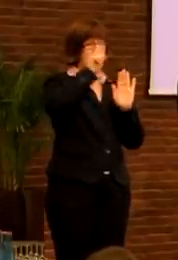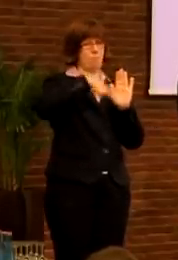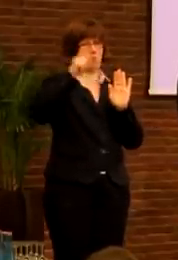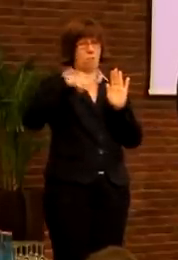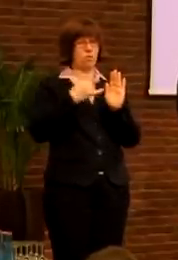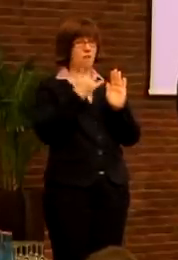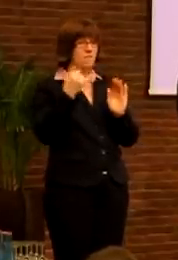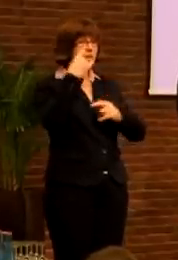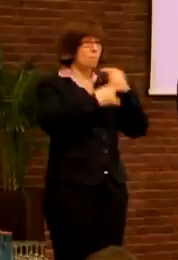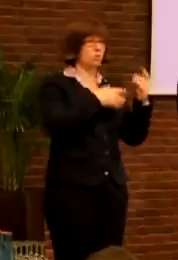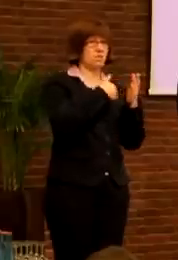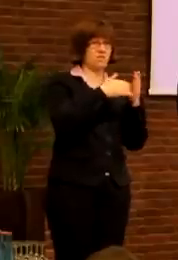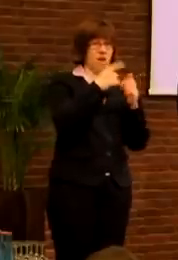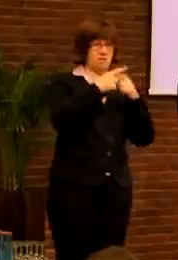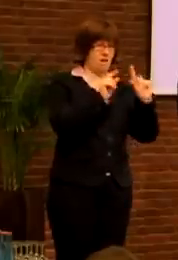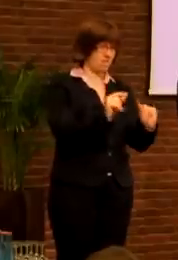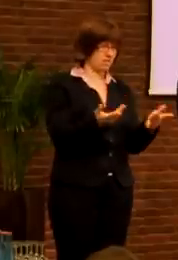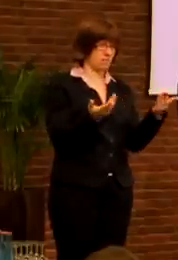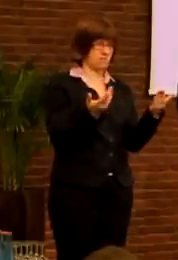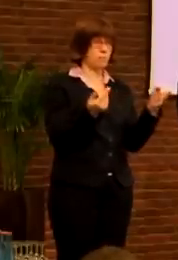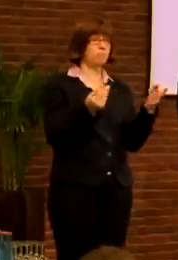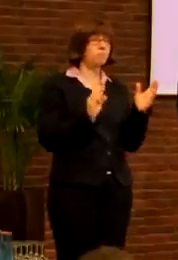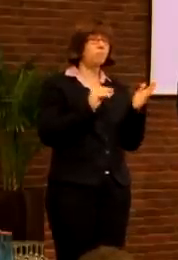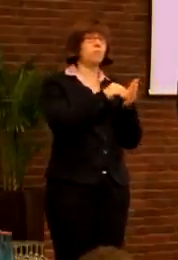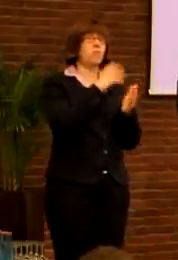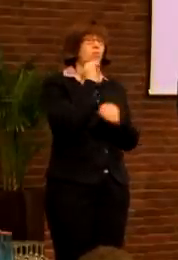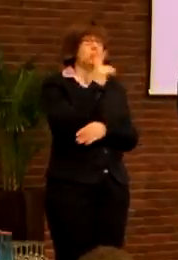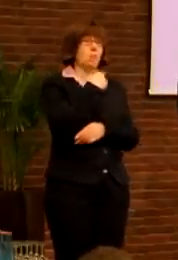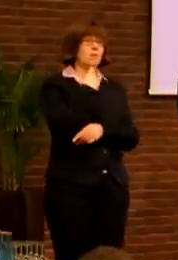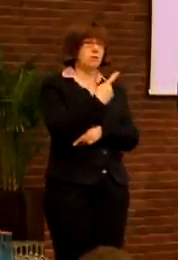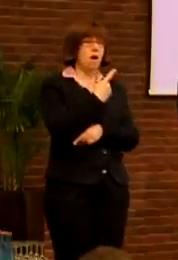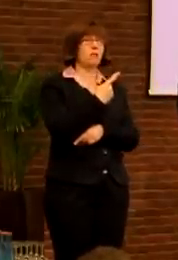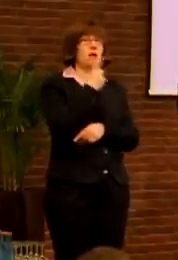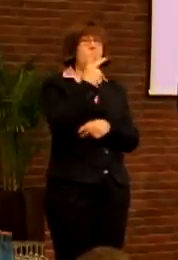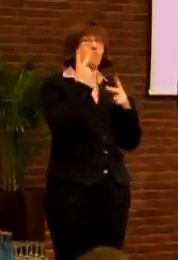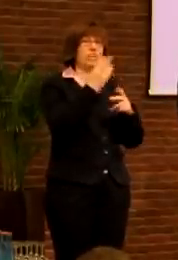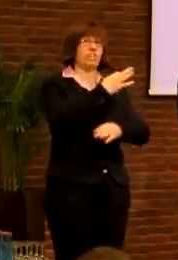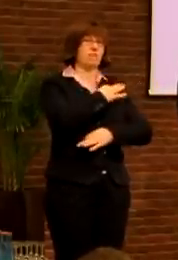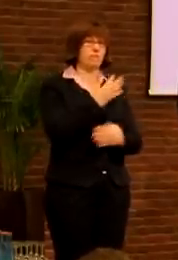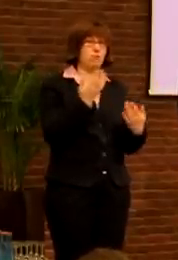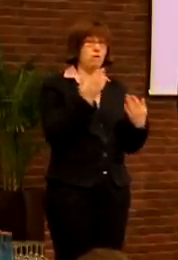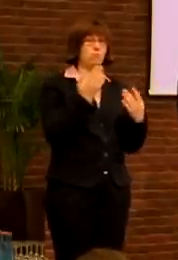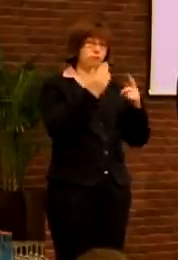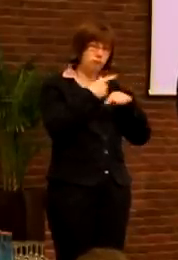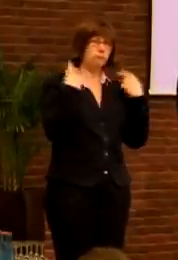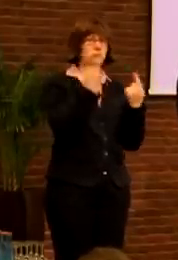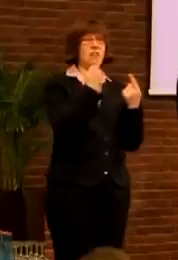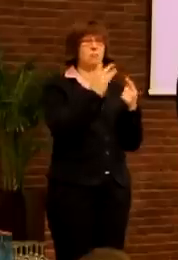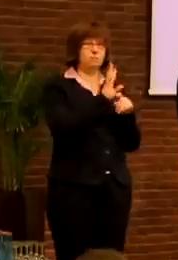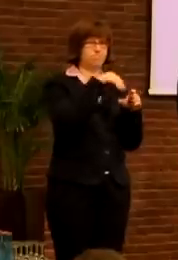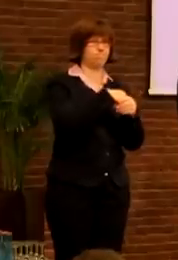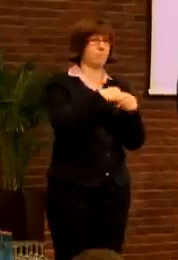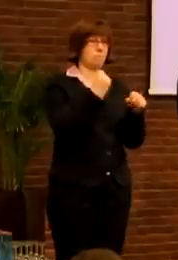wie wir diesen Prozess weiterführen wollen. Dabei, ich will es noch mal sagen, ist entscheidend für uns, dass ihr euch